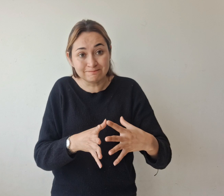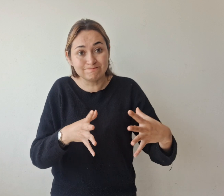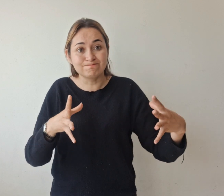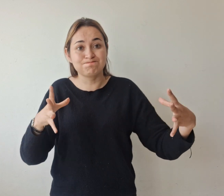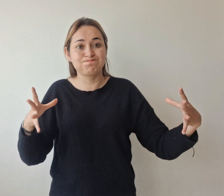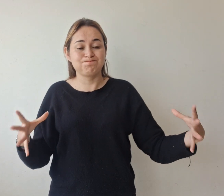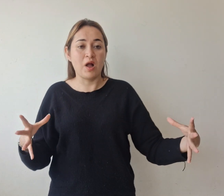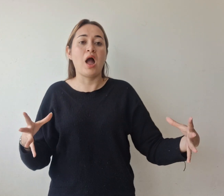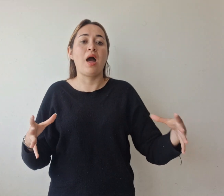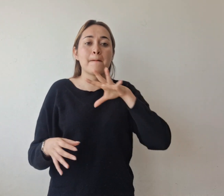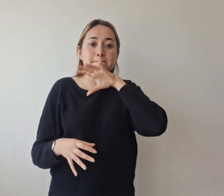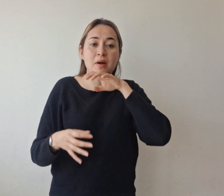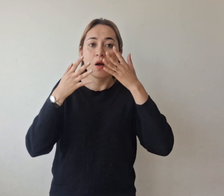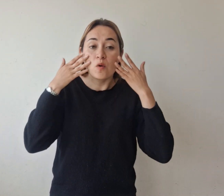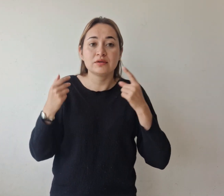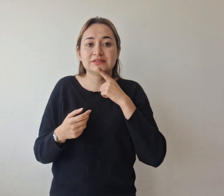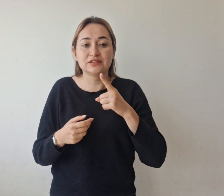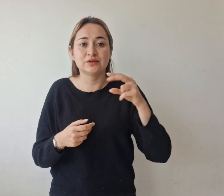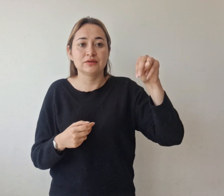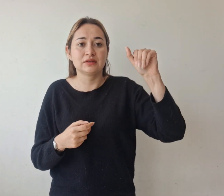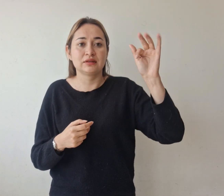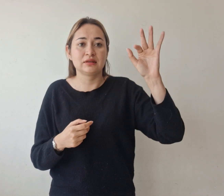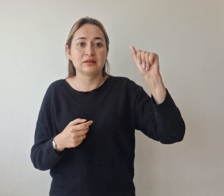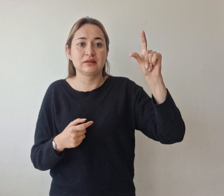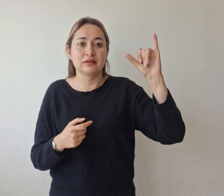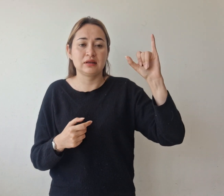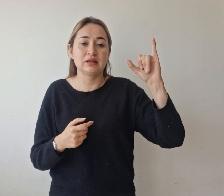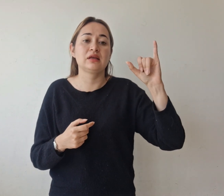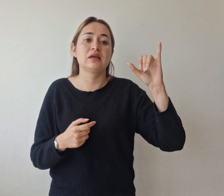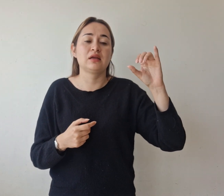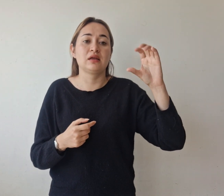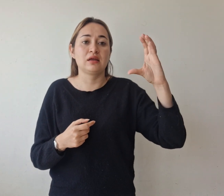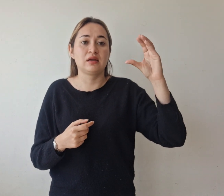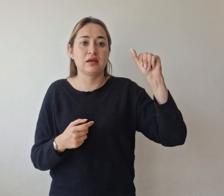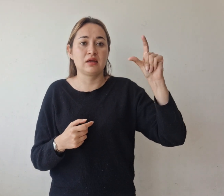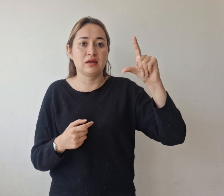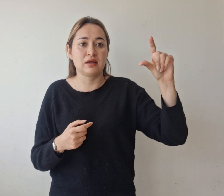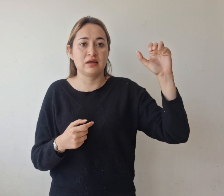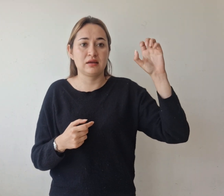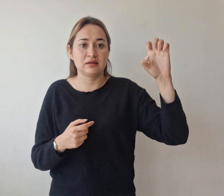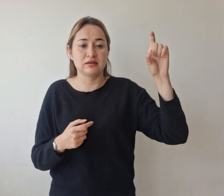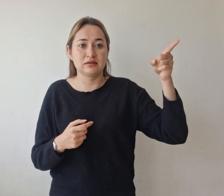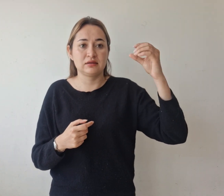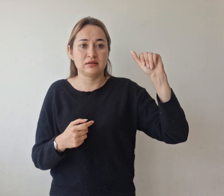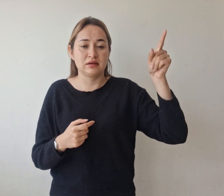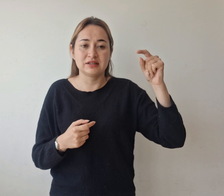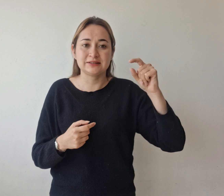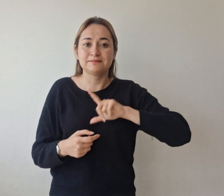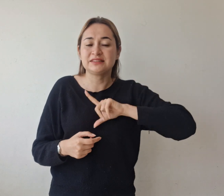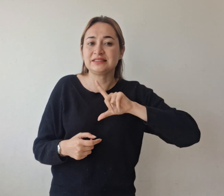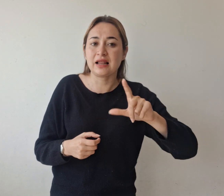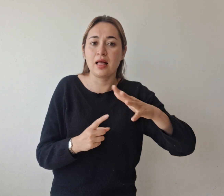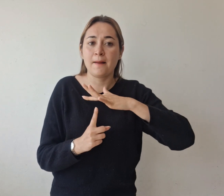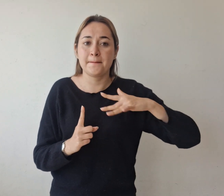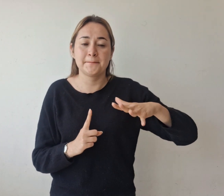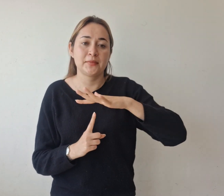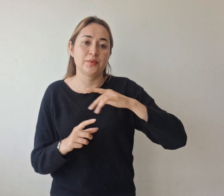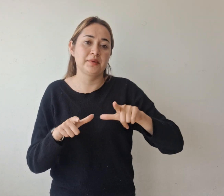manifestó Natalie callejas Rodríguez secretaria de medio ambiente entre tanto Mary